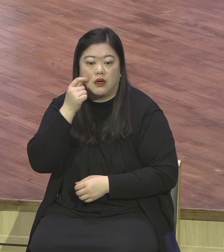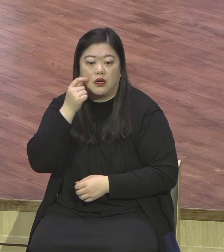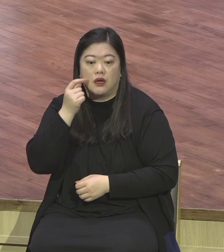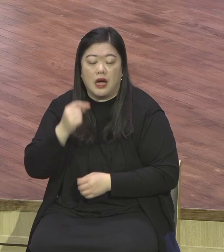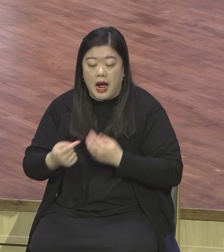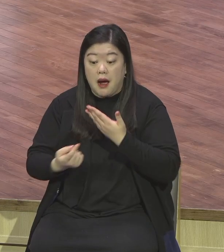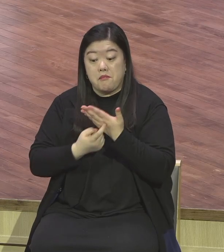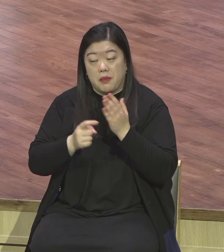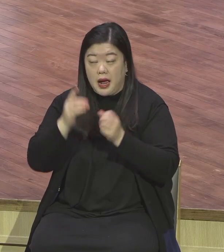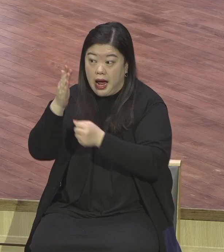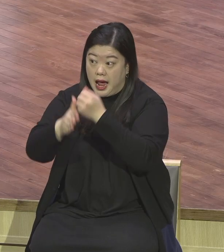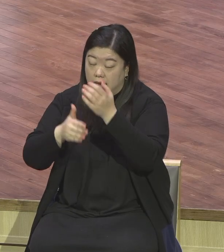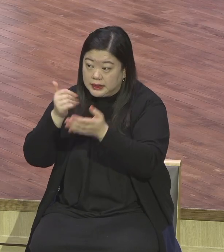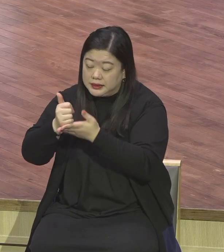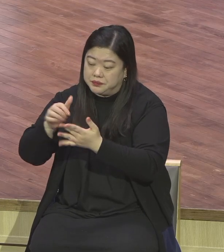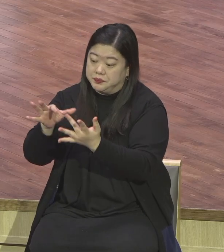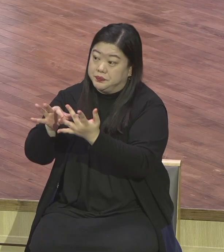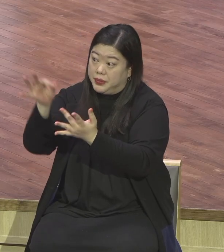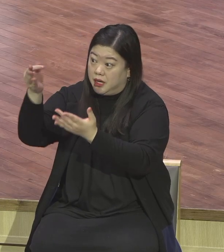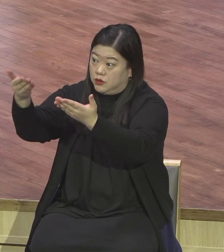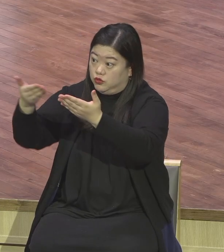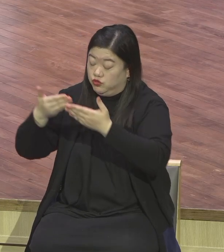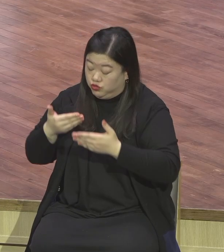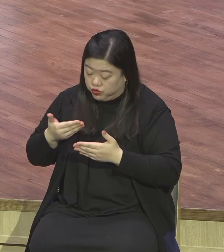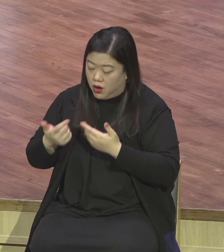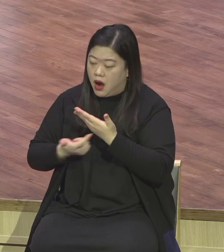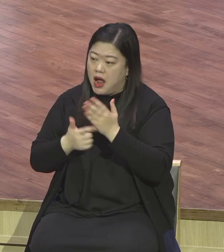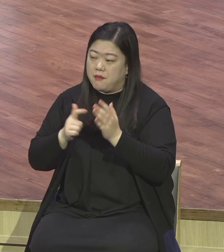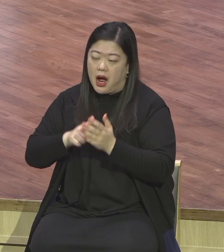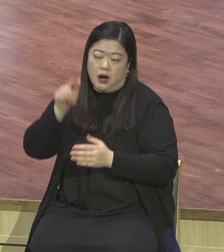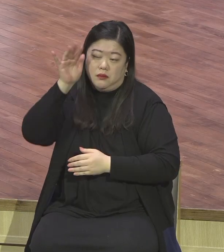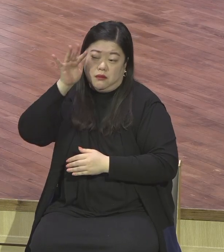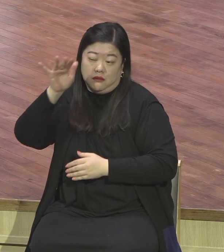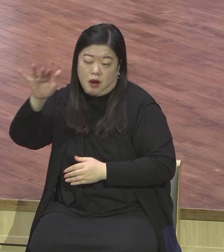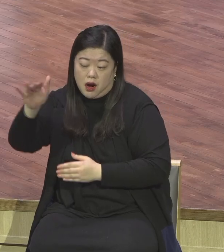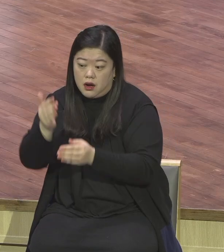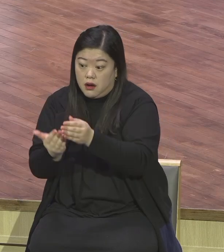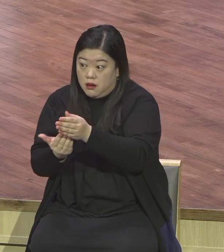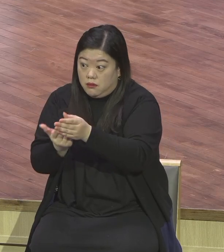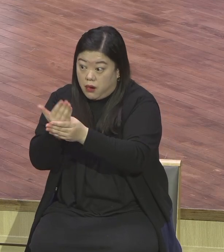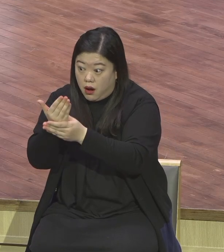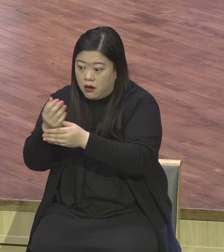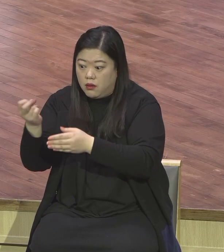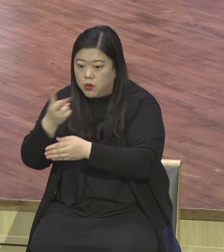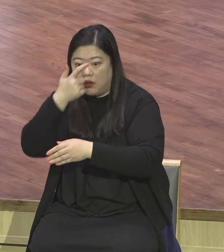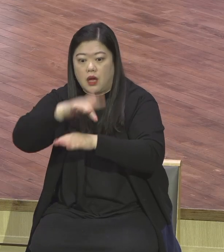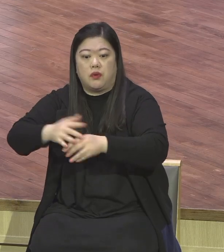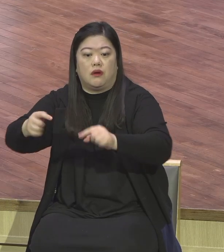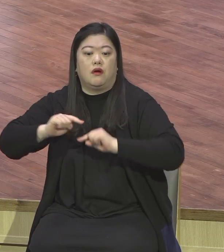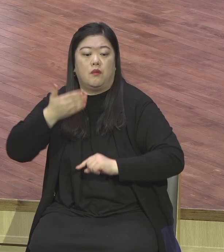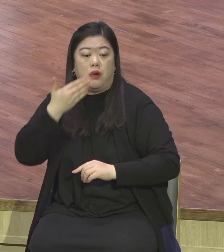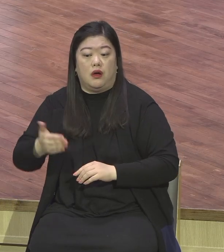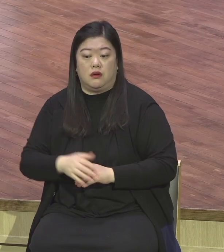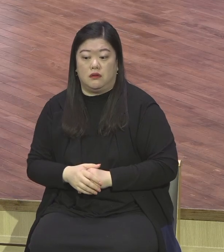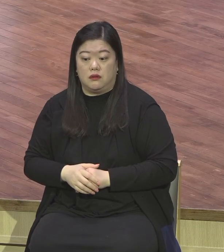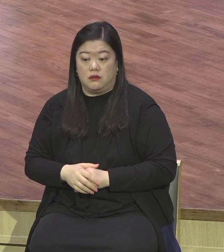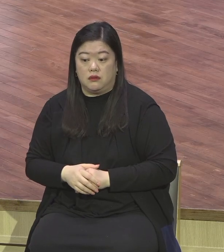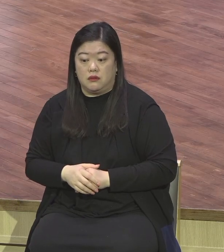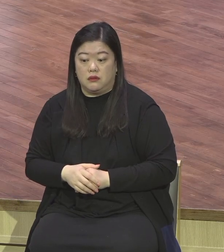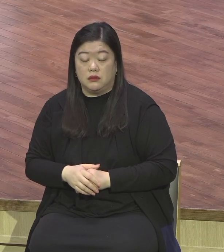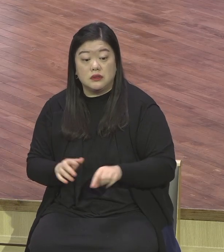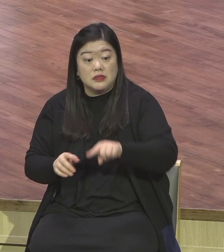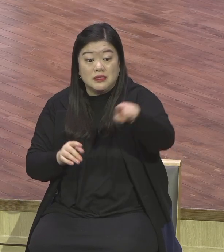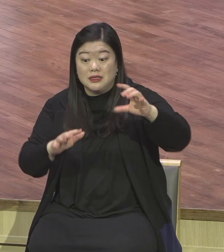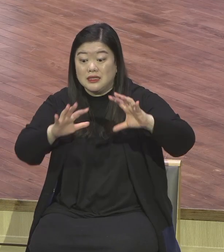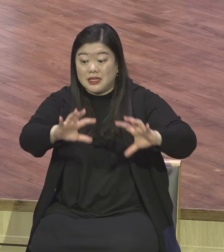사람만 나오는 거예요 지금 세상에 얼마나 많아요 훨씬 우리 모임보다 더 많아요 세상에